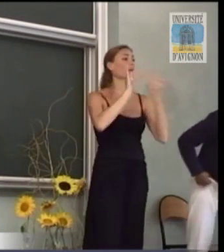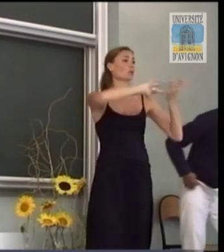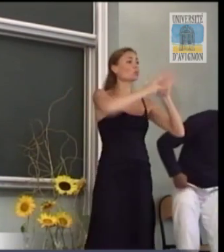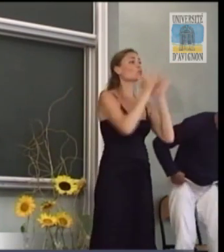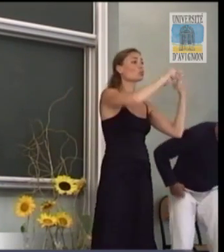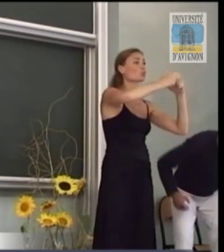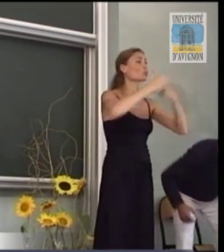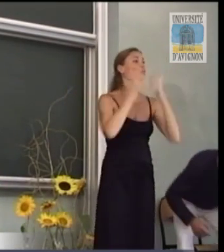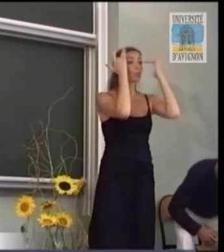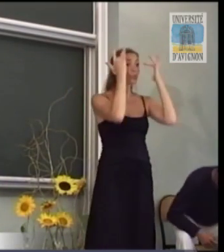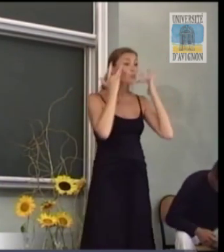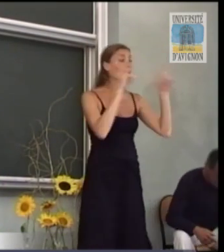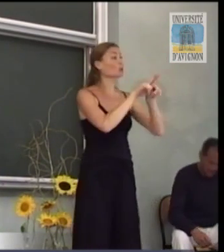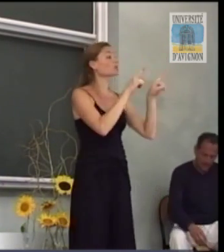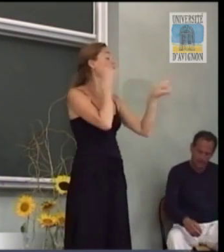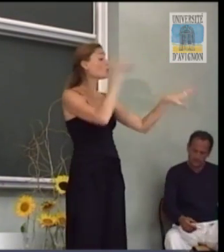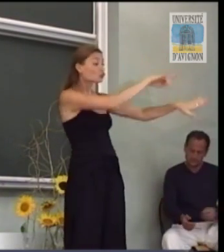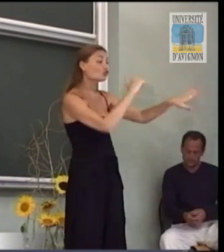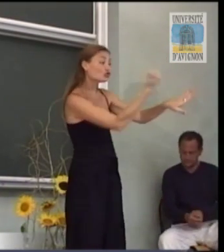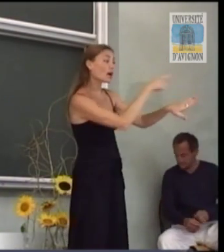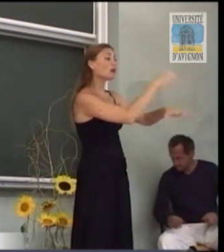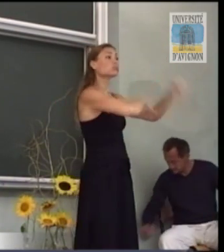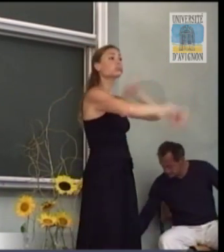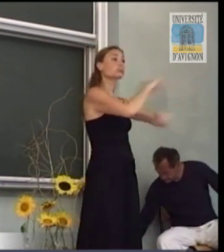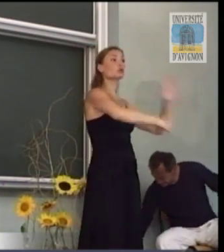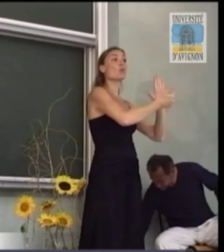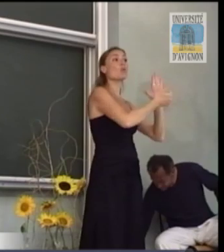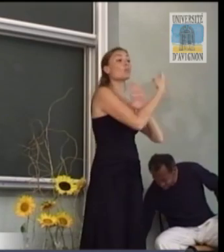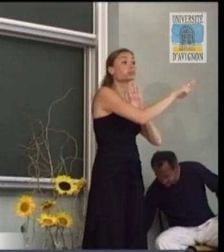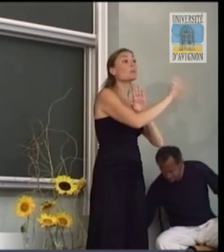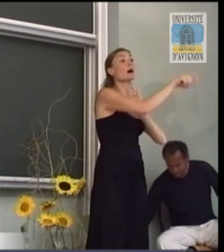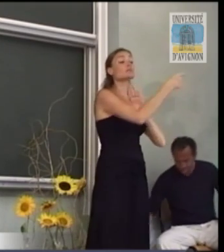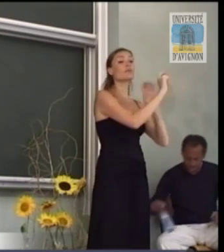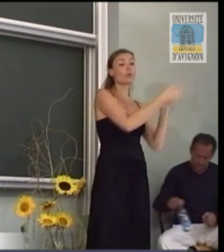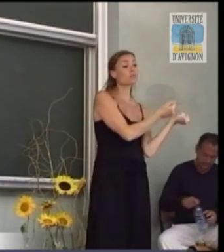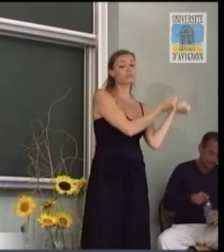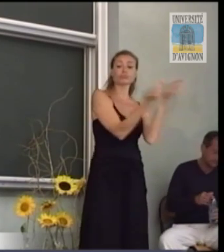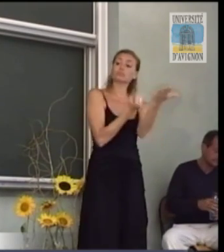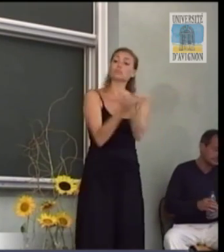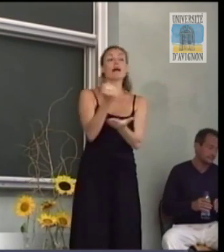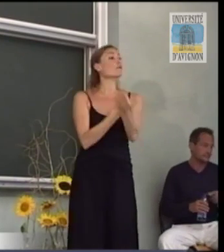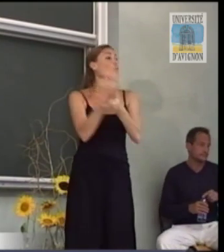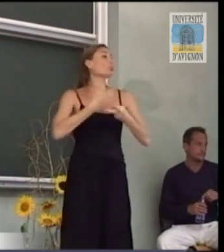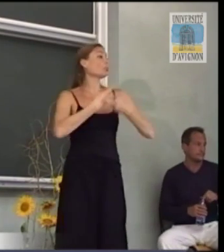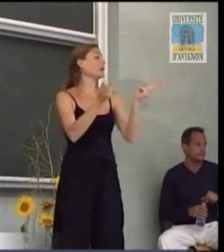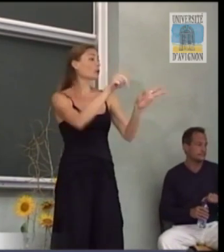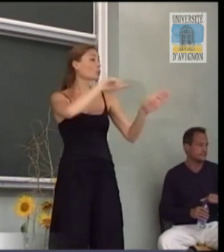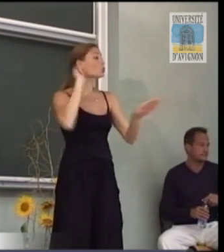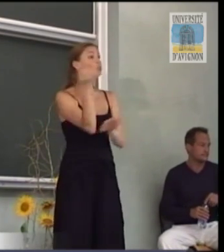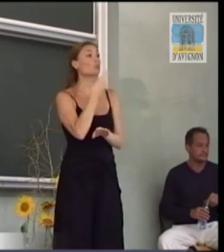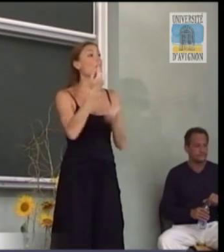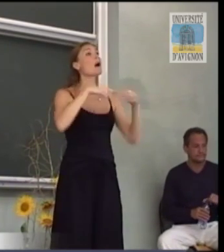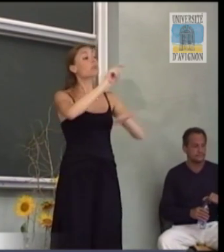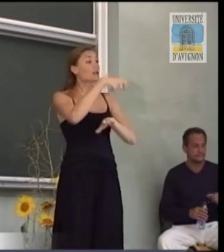à leurs offres culturelles, mais qui a des freins. La mobilité réduite, la déficience sensorielle,